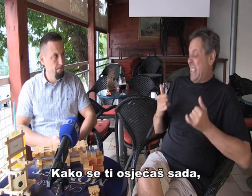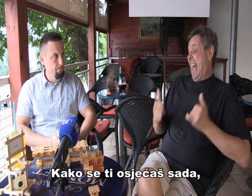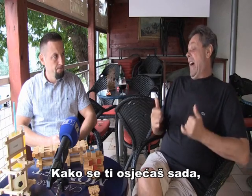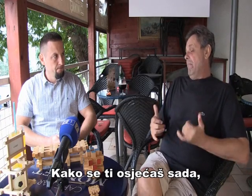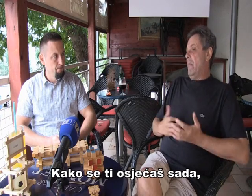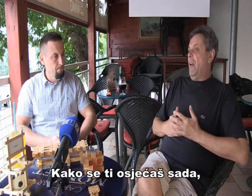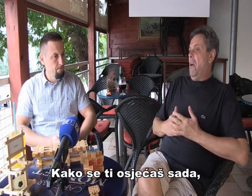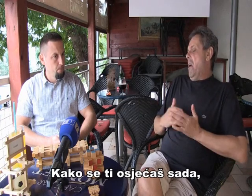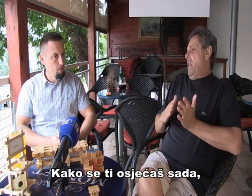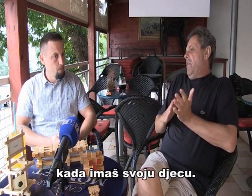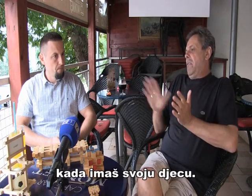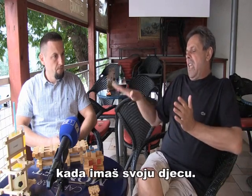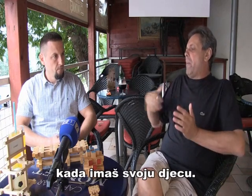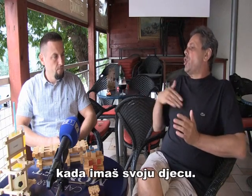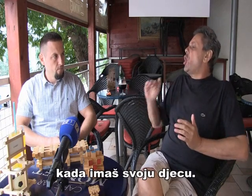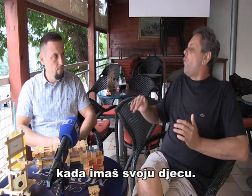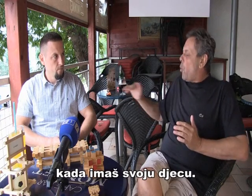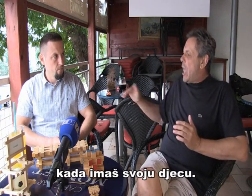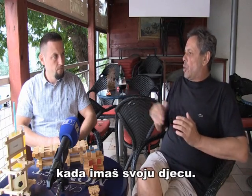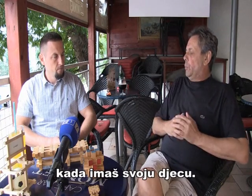sada? Ti imaš svoju djecu.